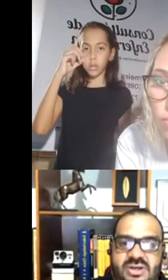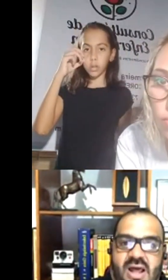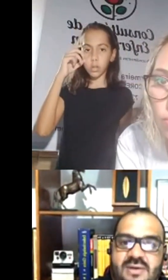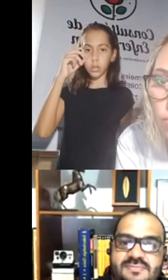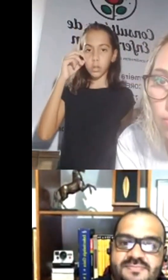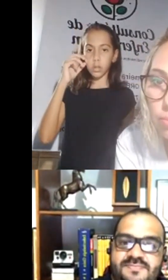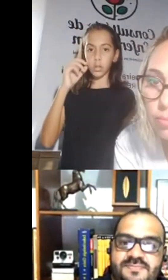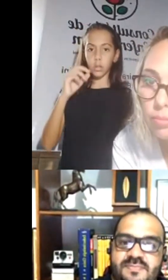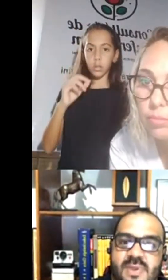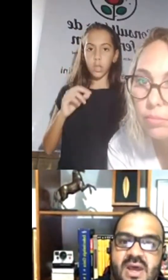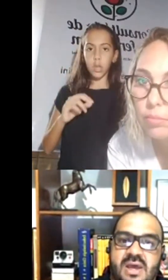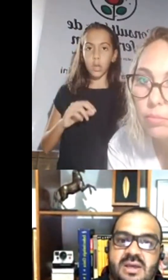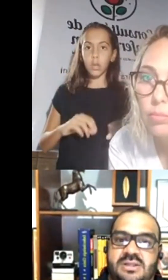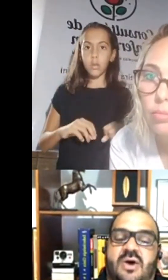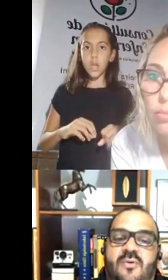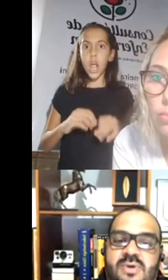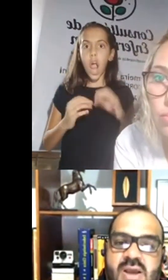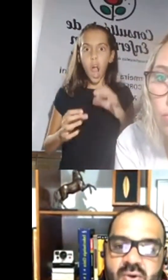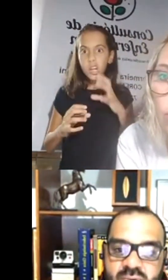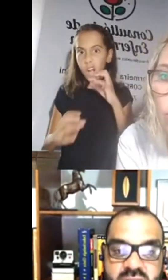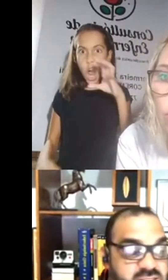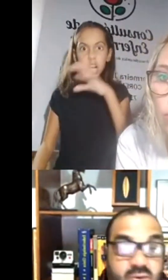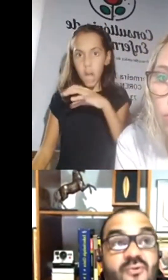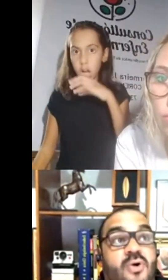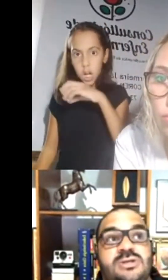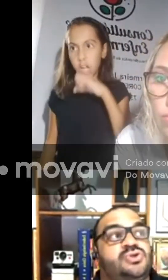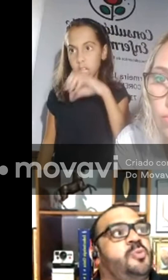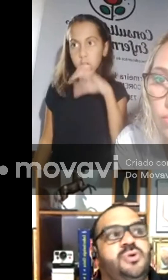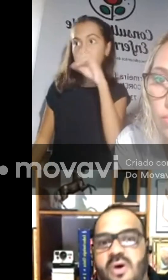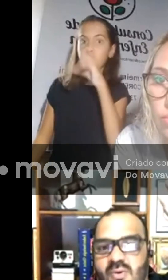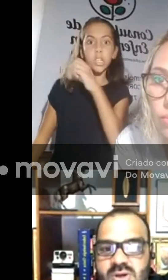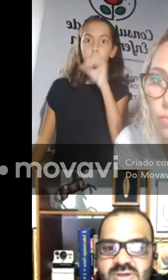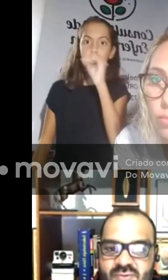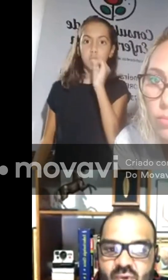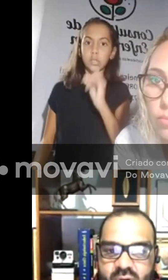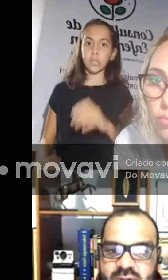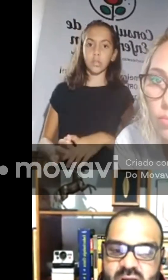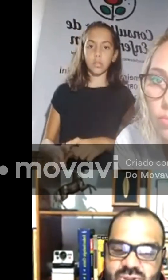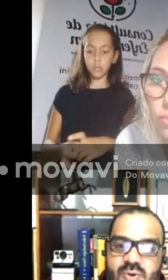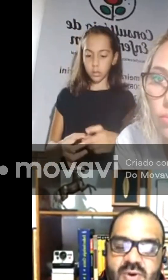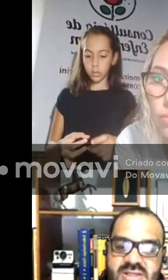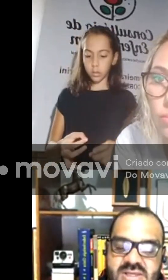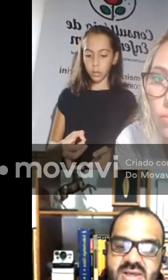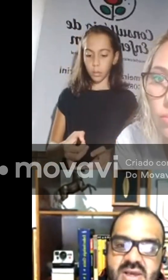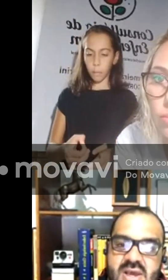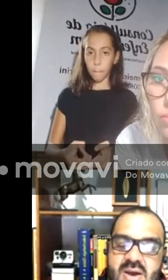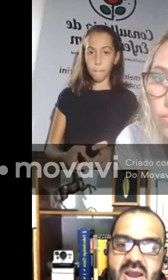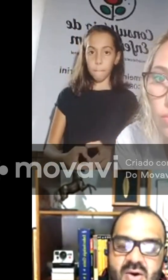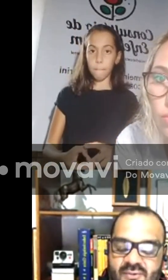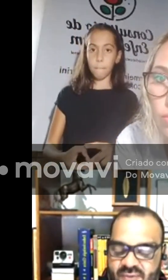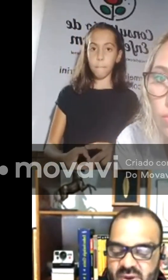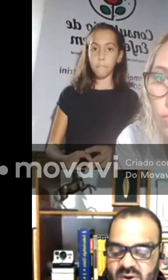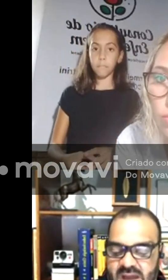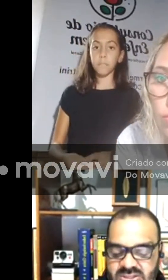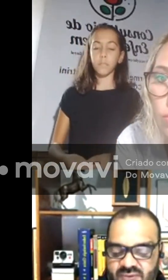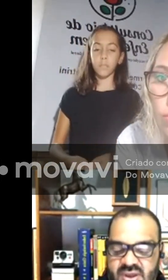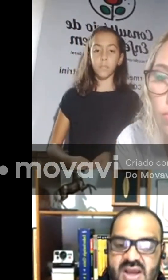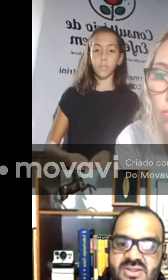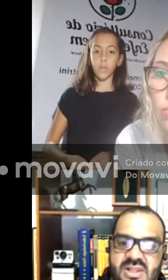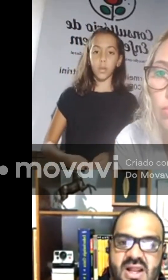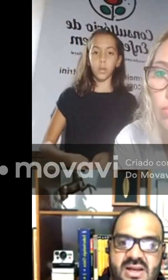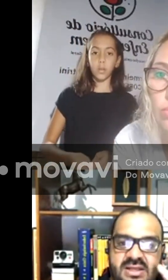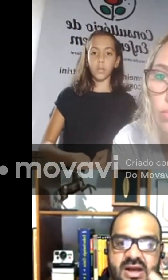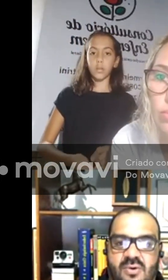bravo de lá. Né? Então, o que é que acontece? Eu vou e subo de uma coisa, vou correr do cachorro. Quer dizer, eu